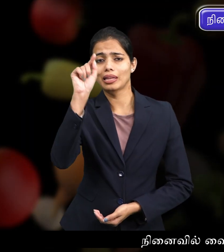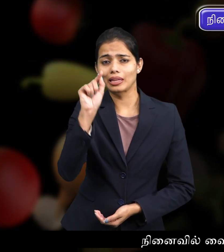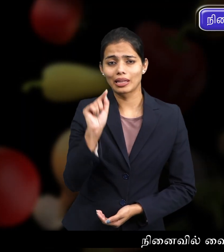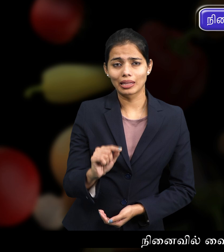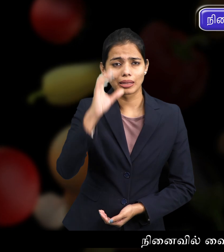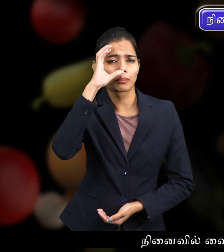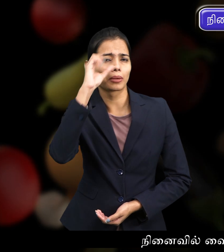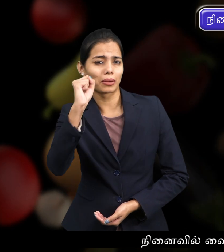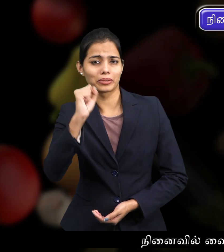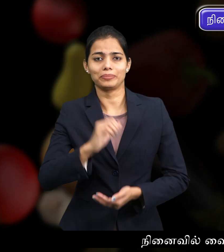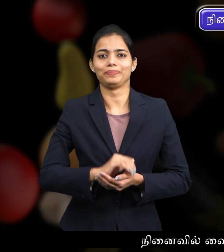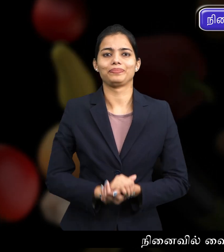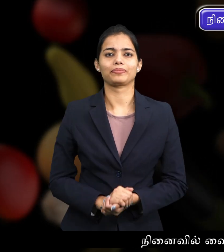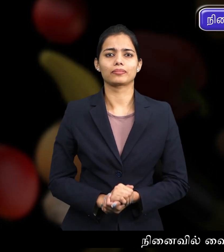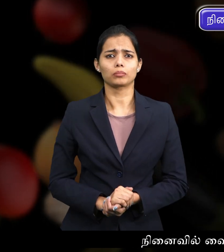நினைவில் வைத்துக் கொள்ளுங்கள்,